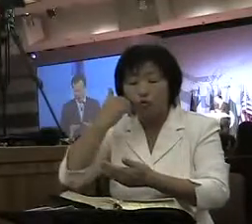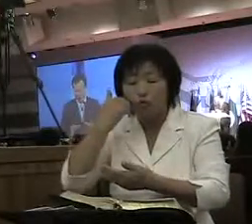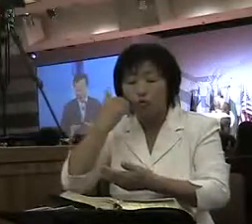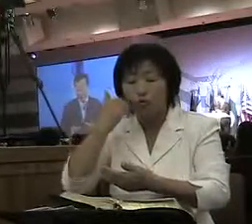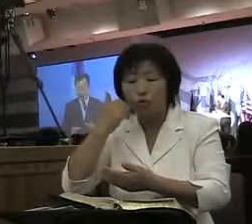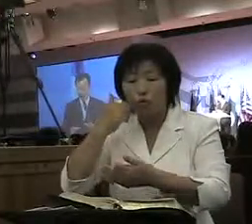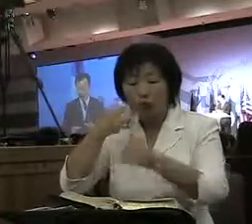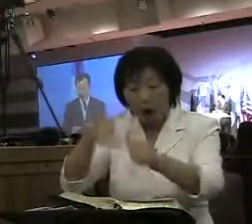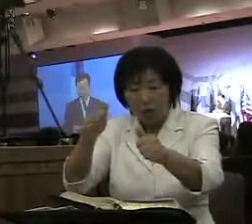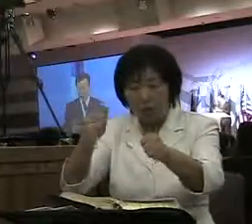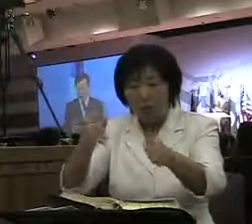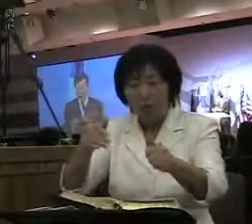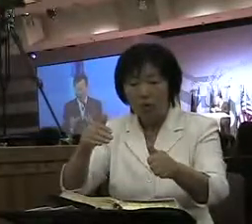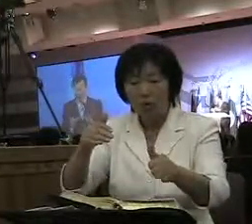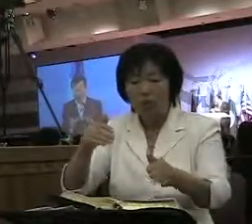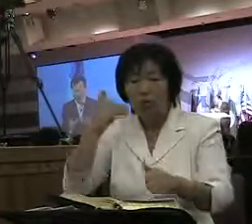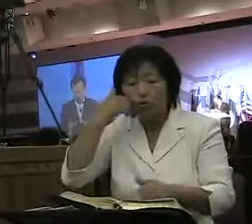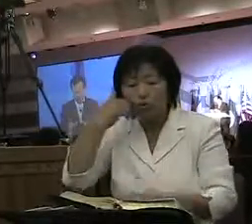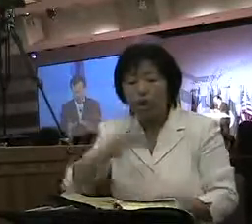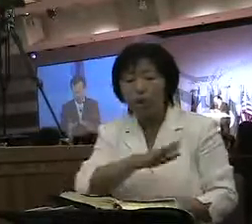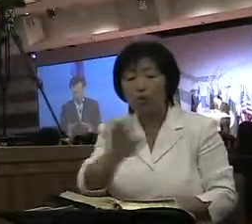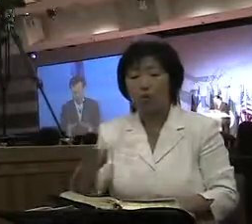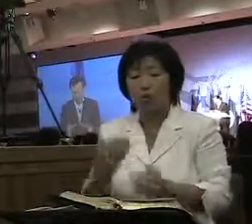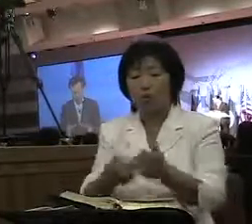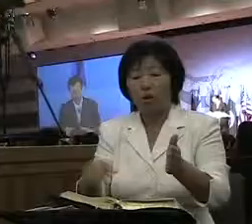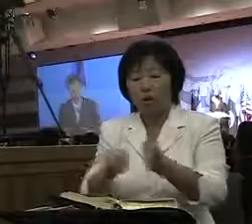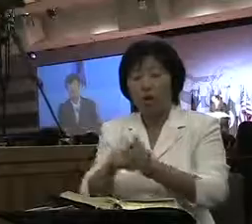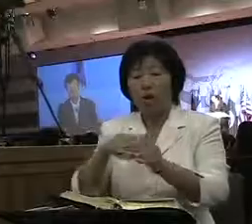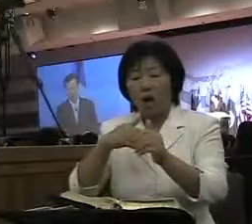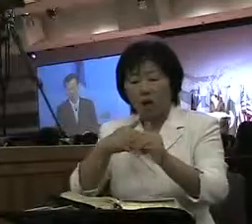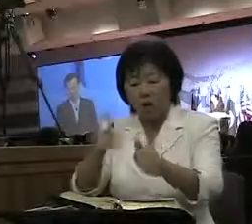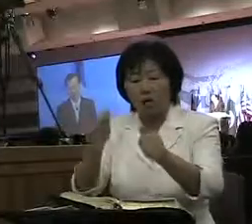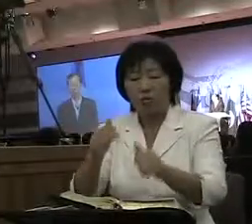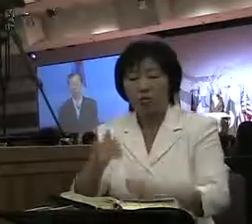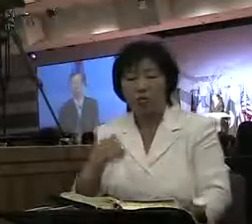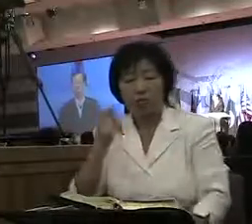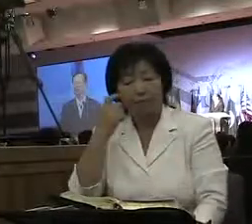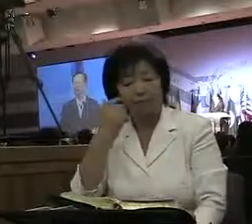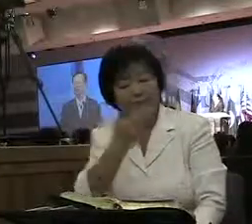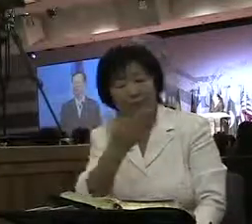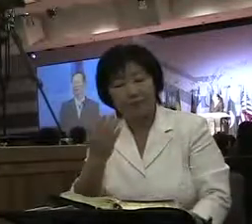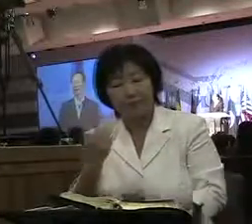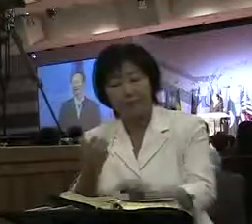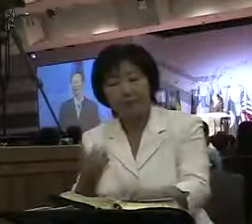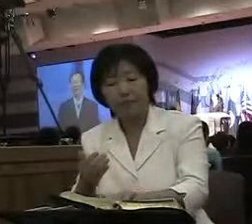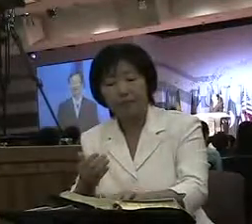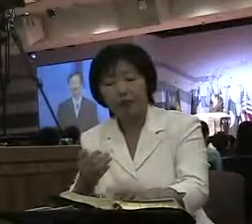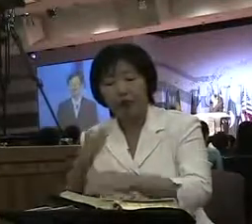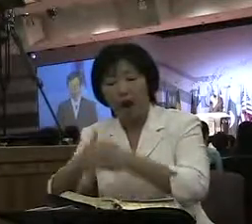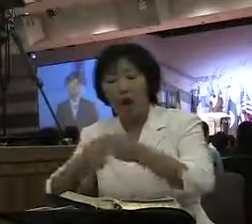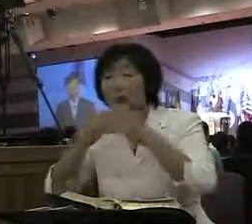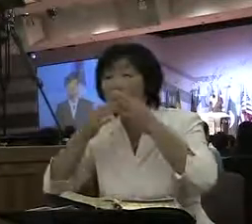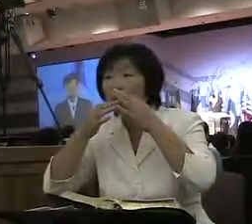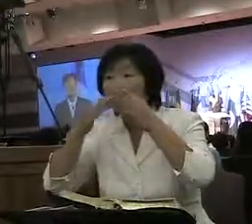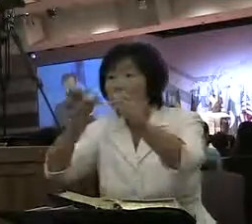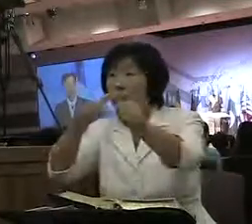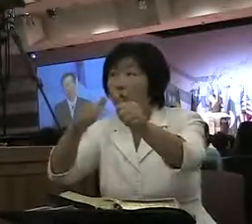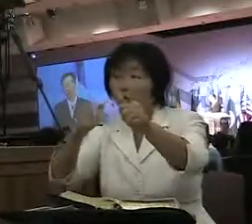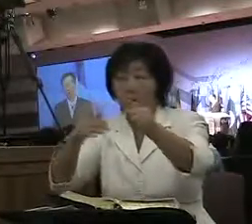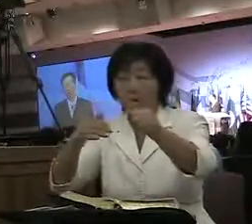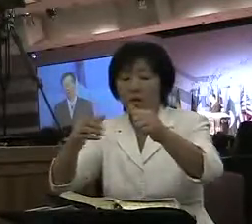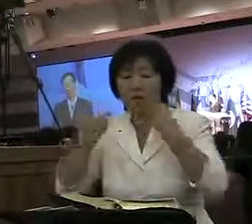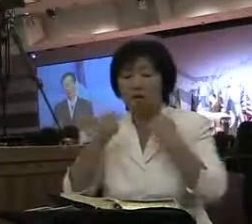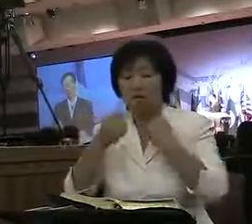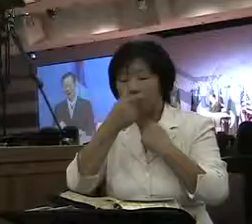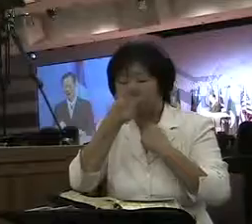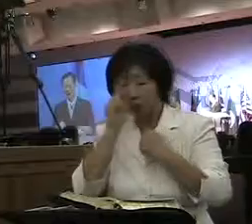보내며 누가 우리를 위해 갈고. 하나님께서 이렇게 부르시는 이유는 하나님의 힘이